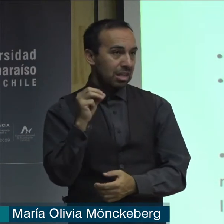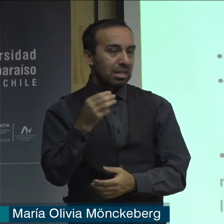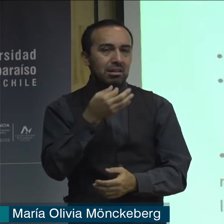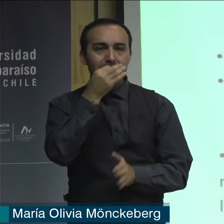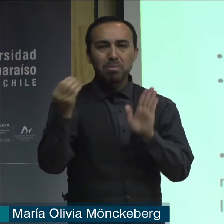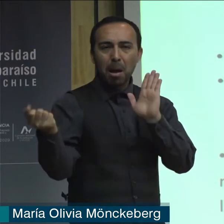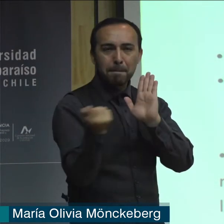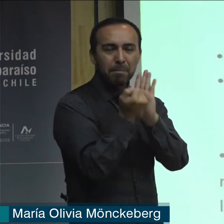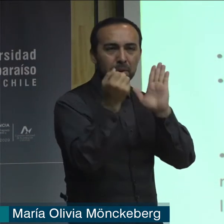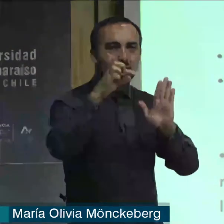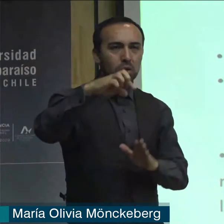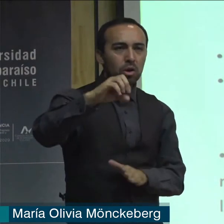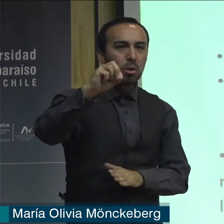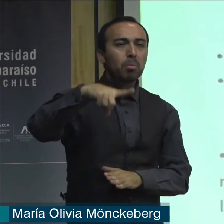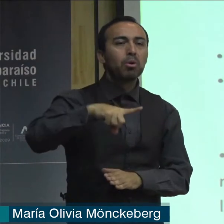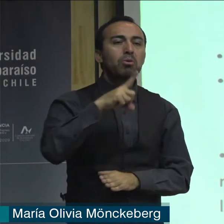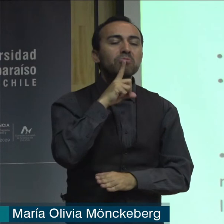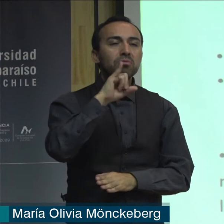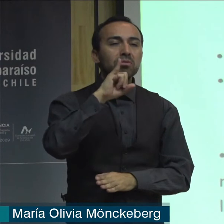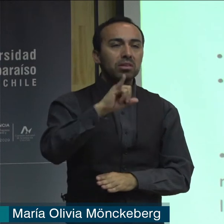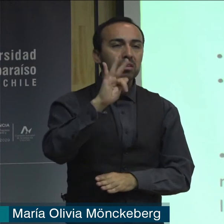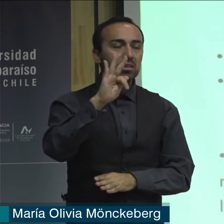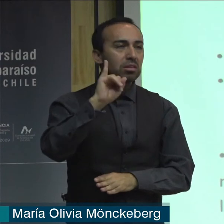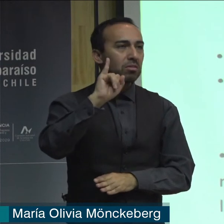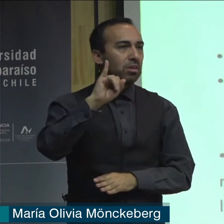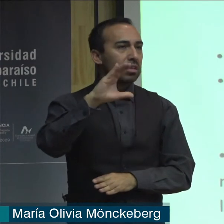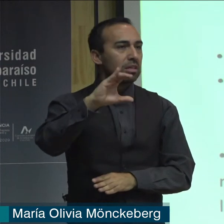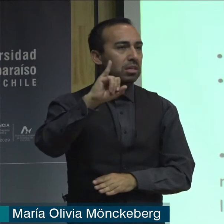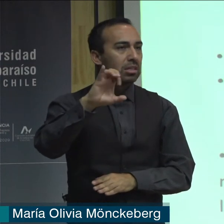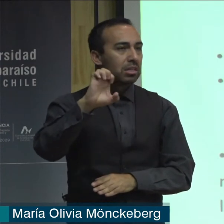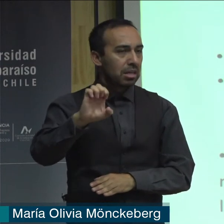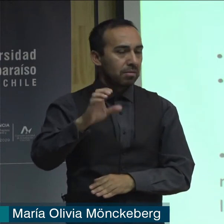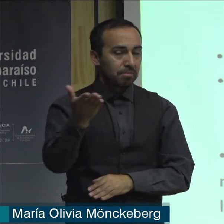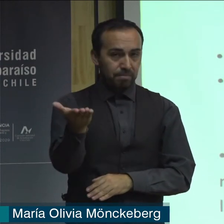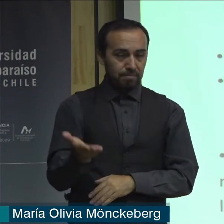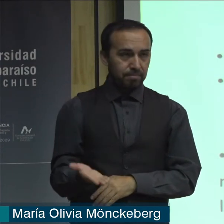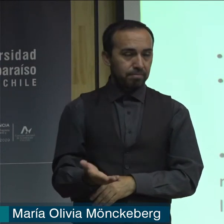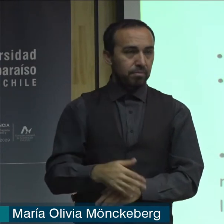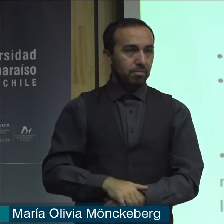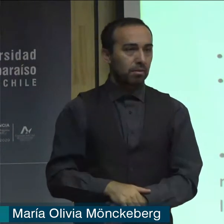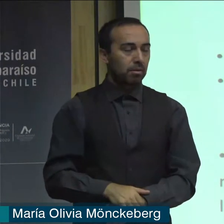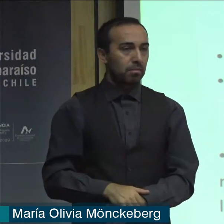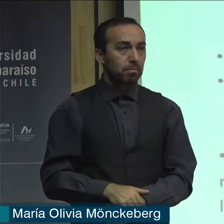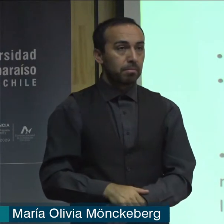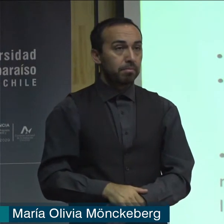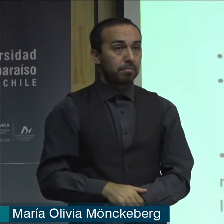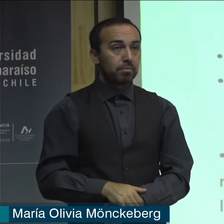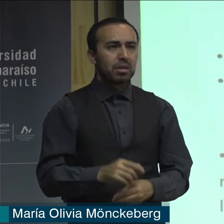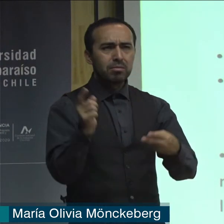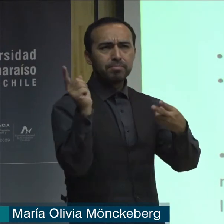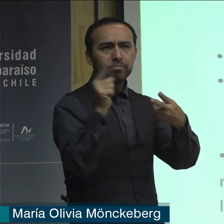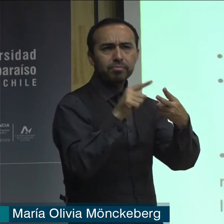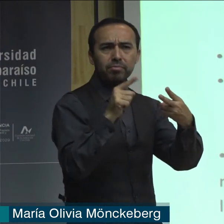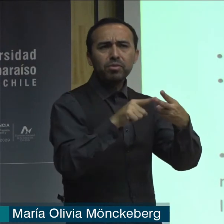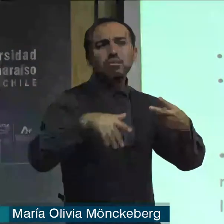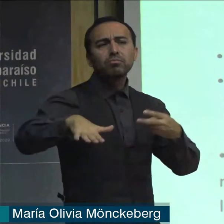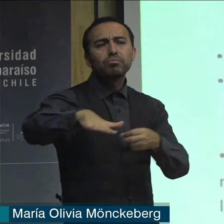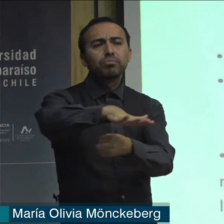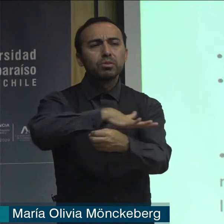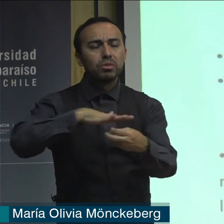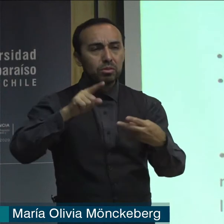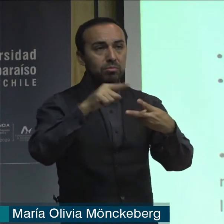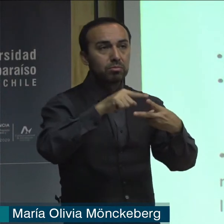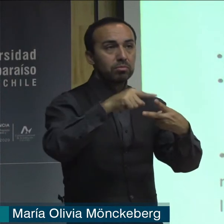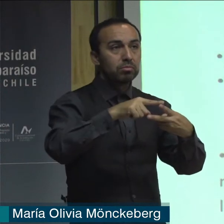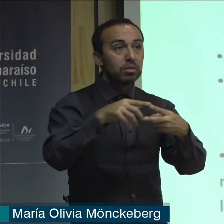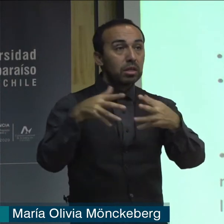y esto se vincula para resumirlo en dos hechos en la importación desde Estados Unidos